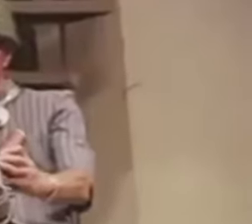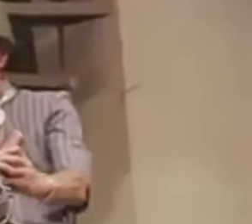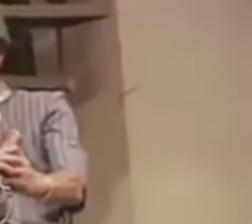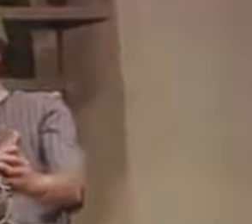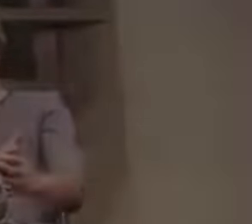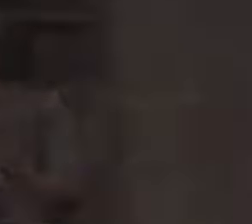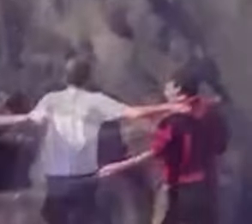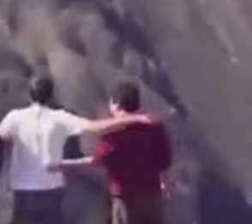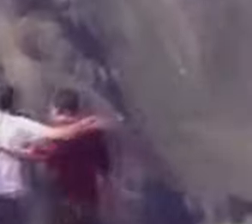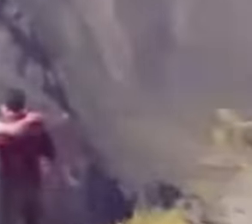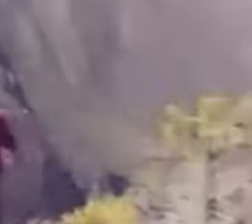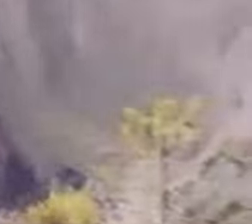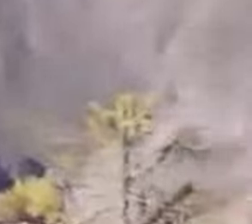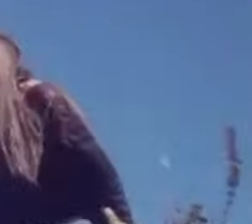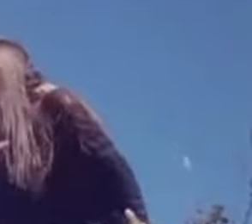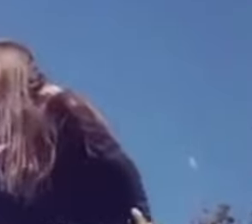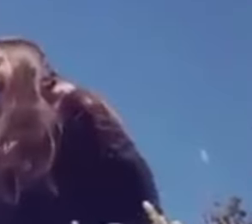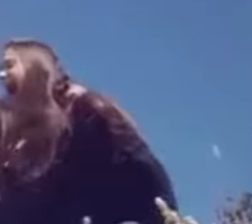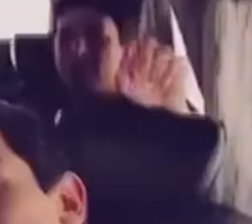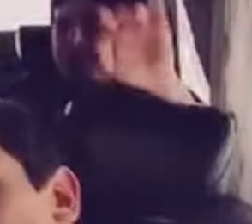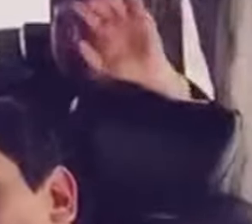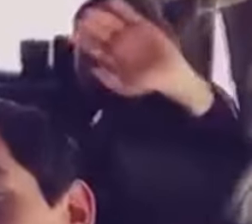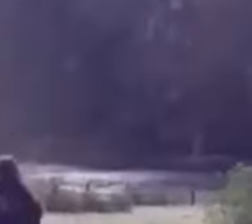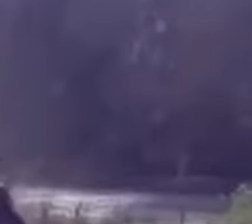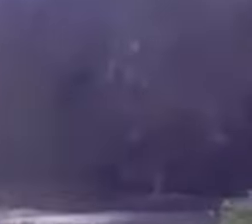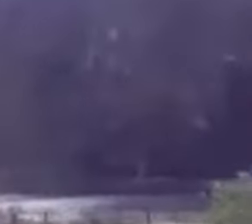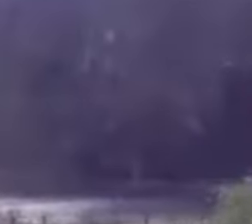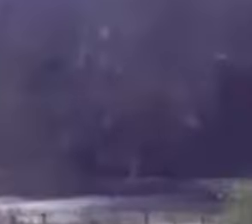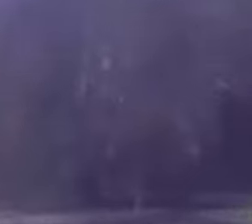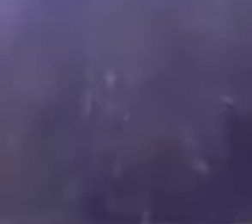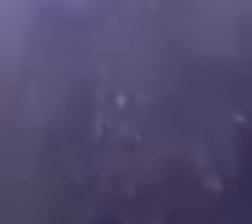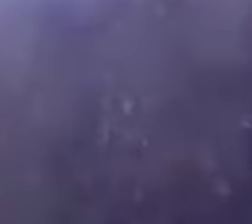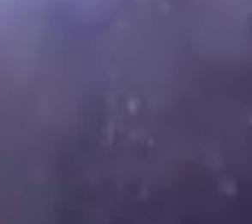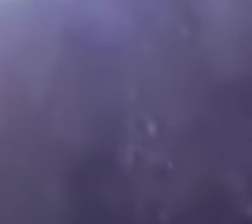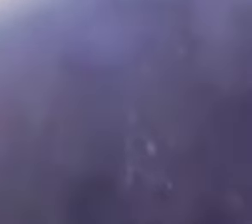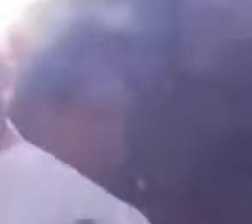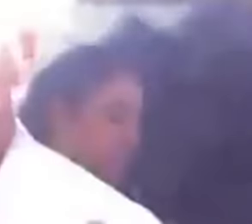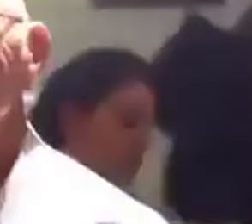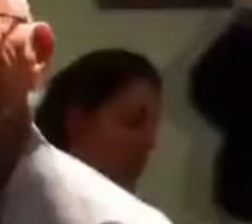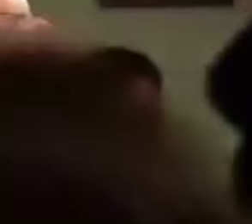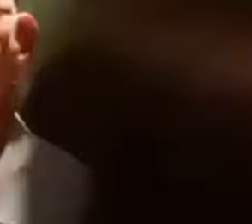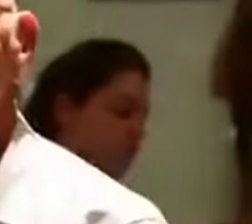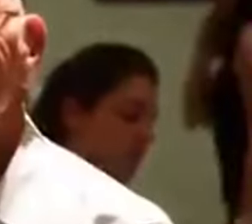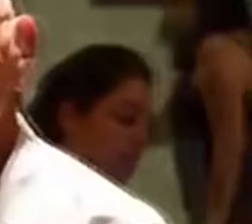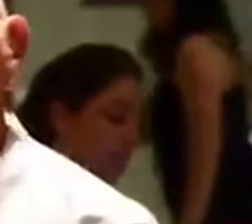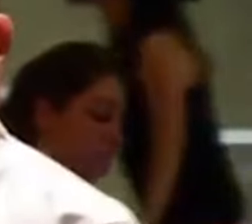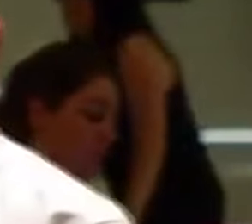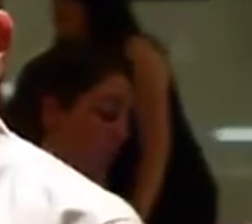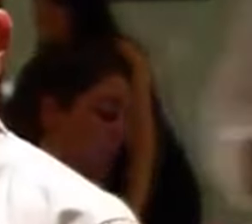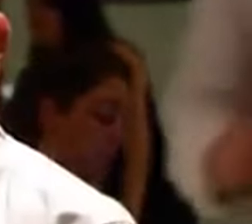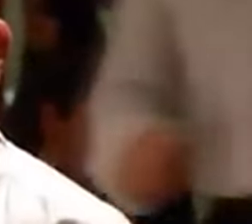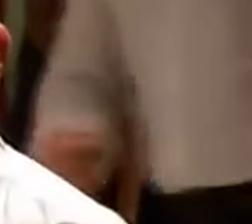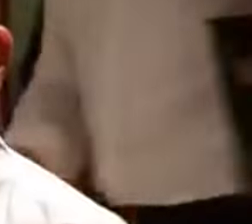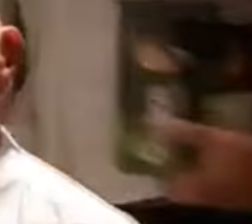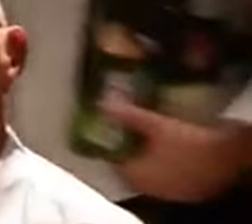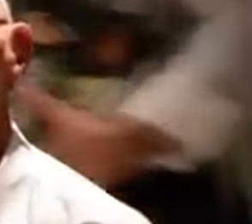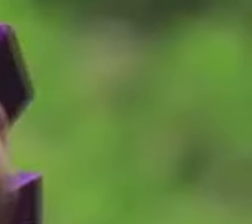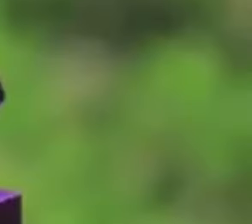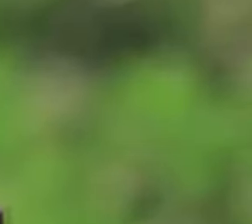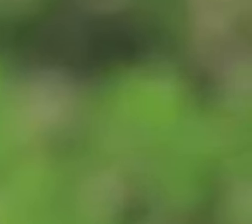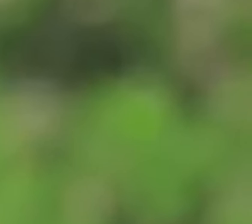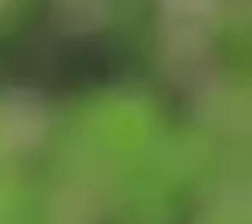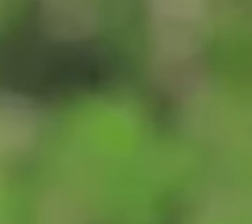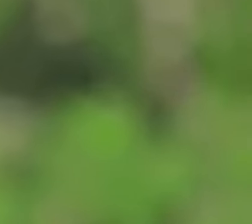certa, os amigos certos. É preciso saber quem serão seus mestres, os seus mentores